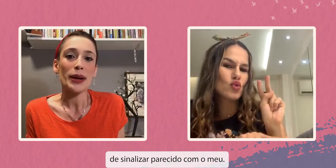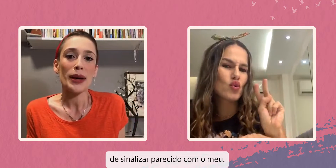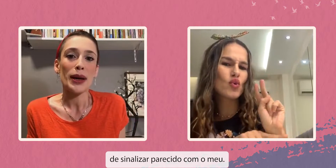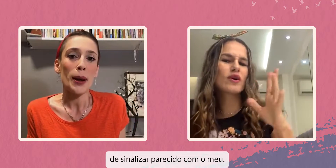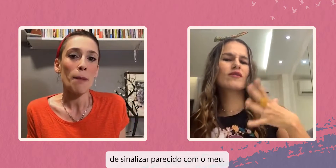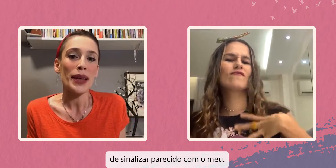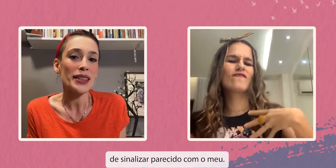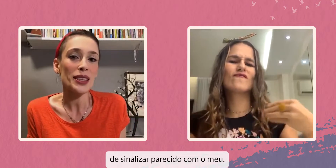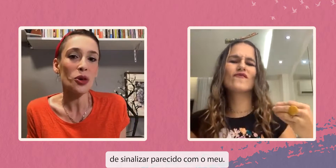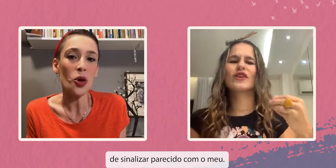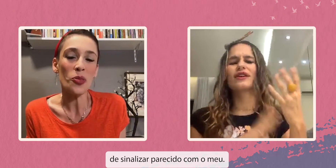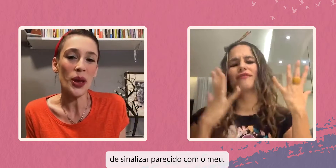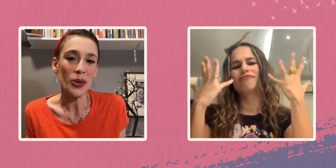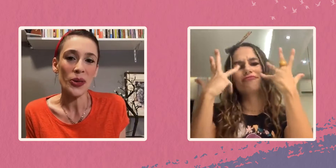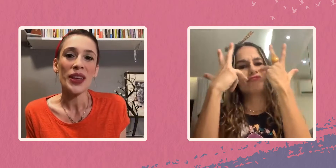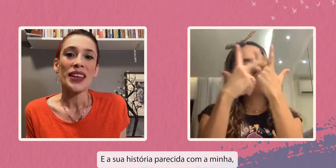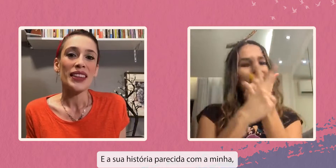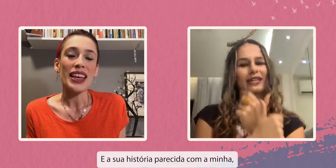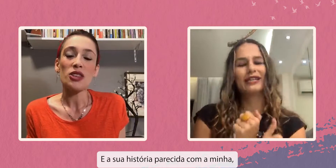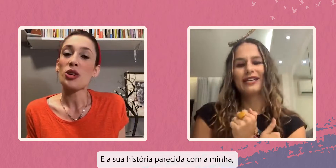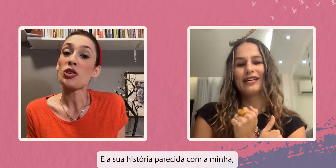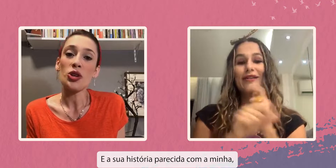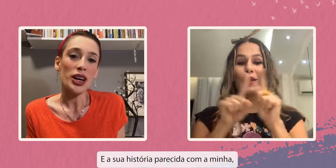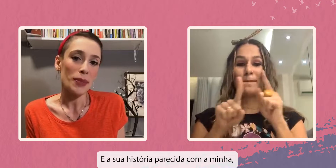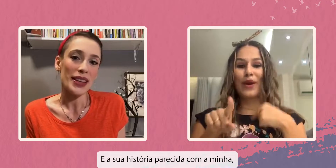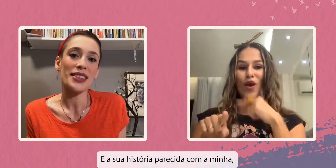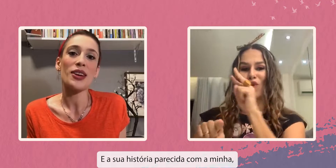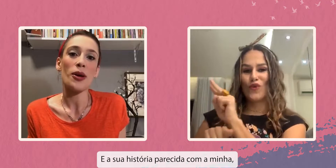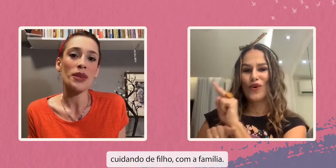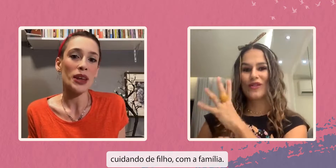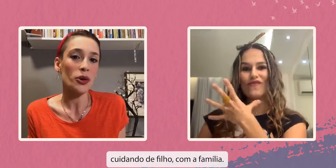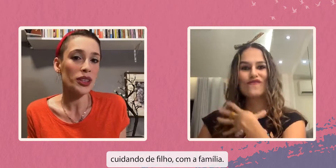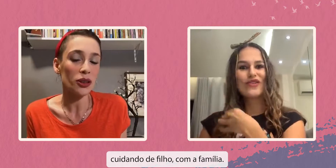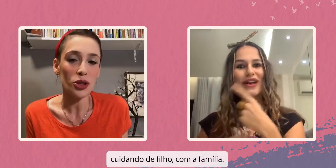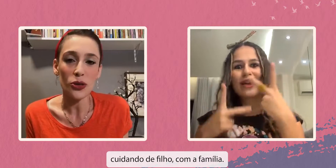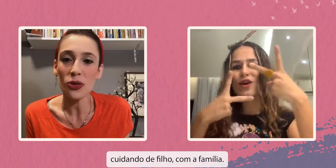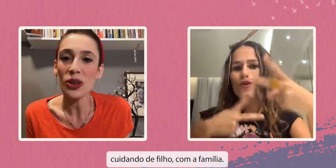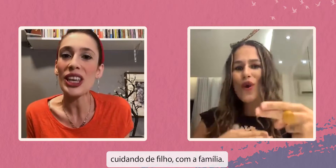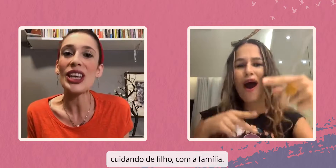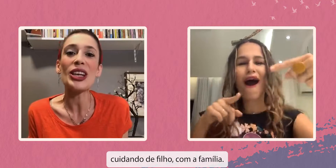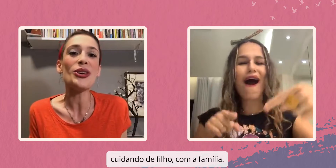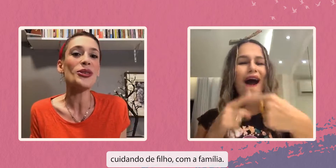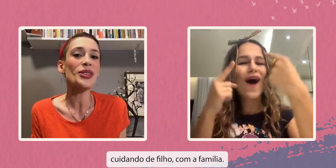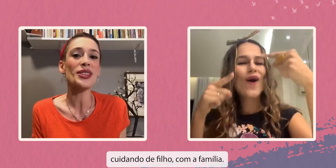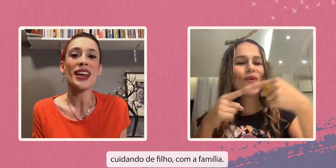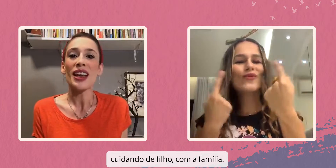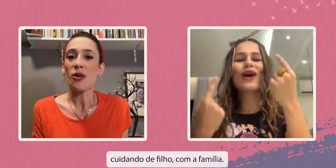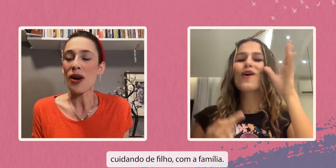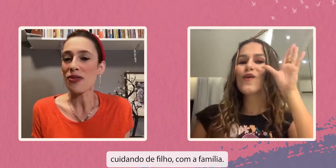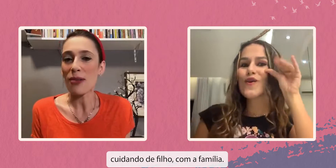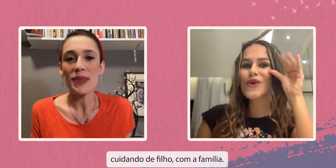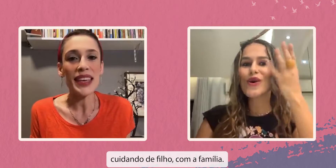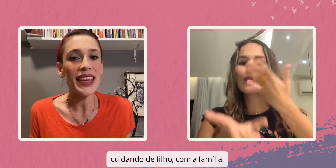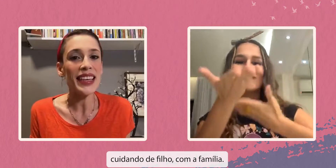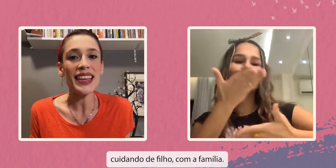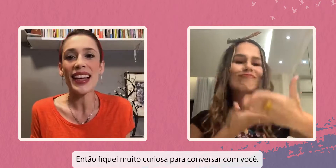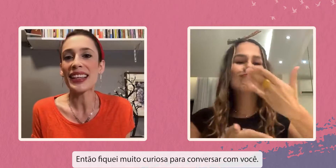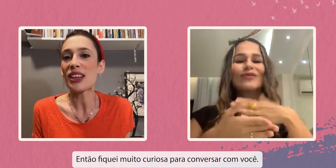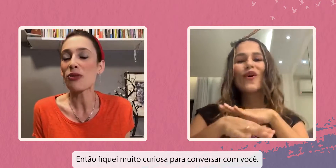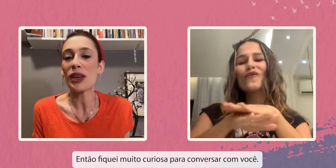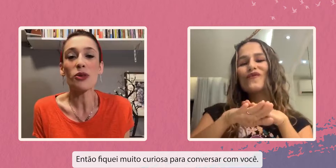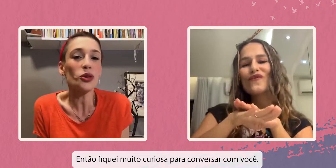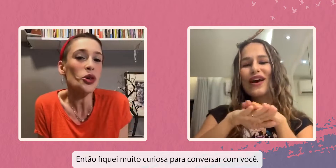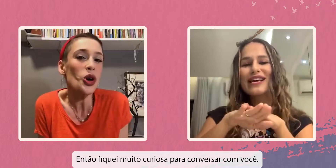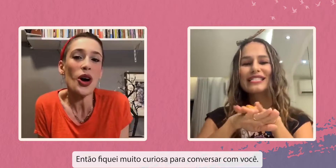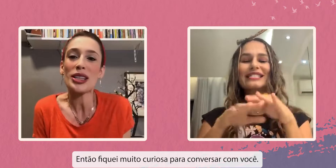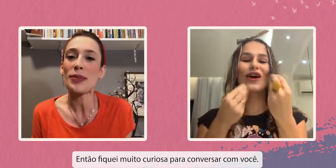sinalizar parecido com o meu, né? E a sua história é parecida com a minha, cuidando de filhos, com a família.